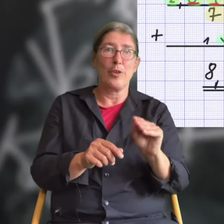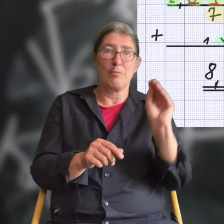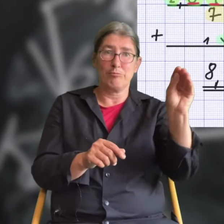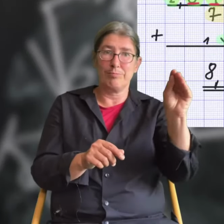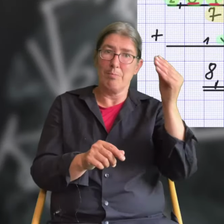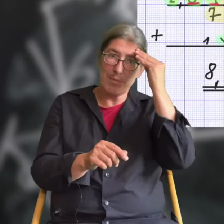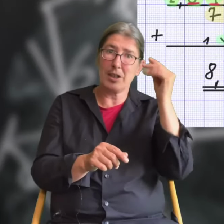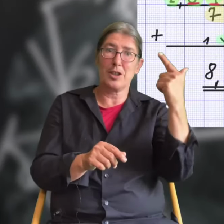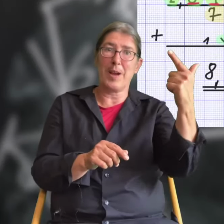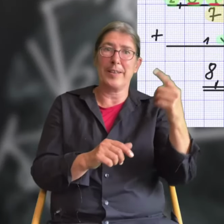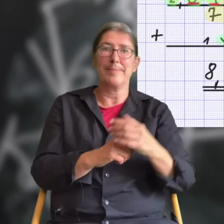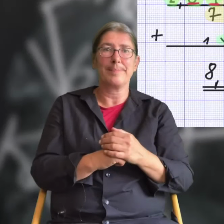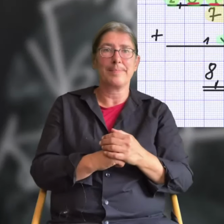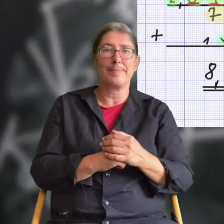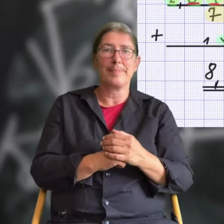eine 2.